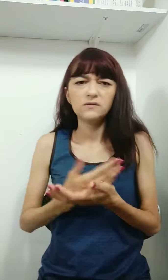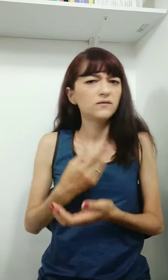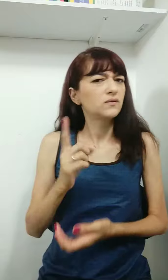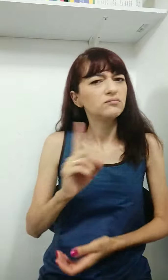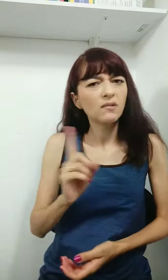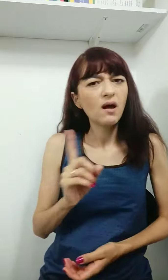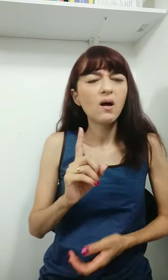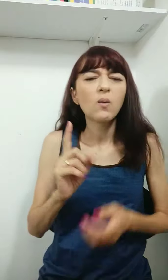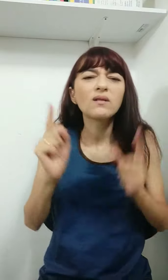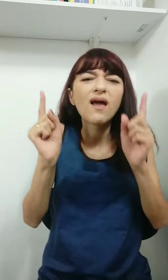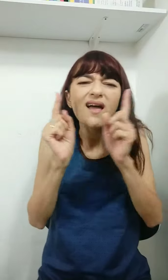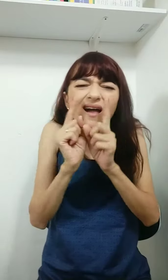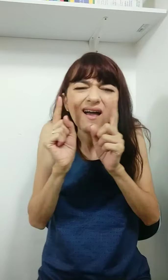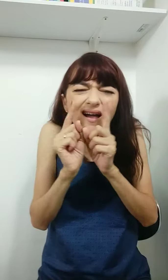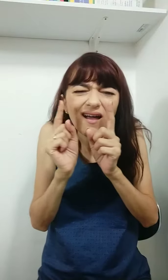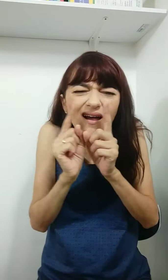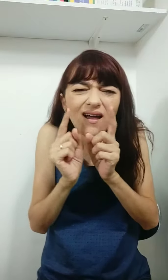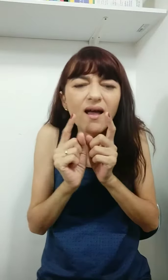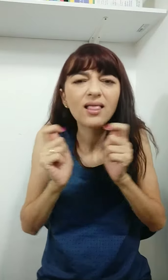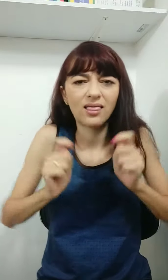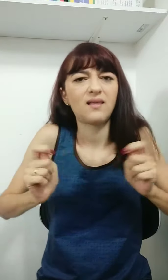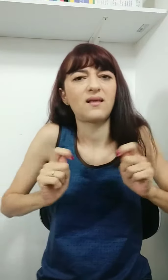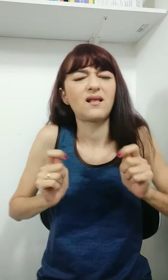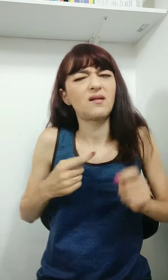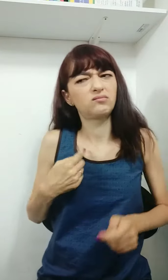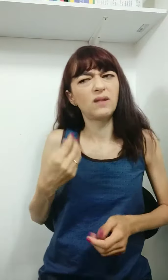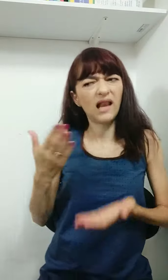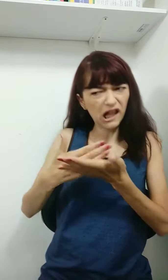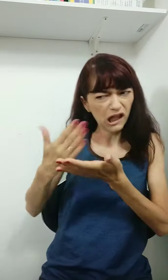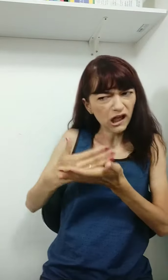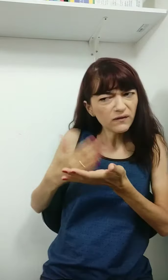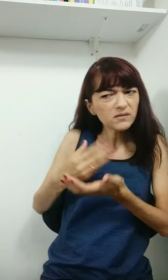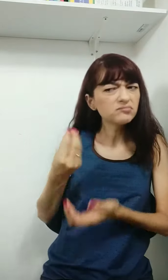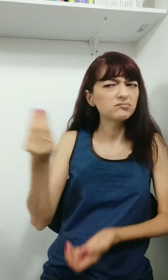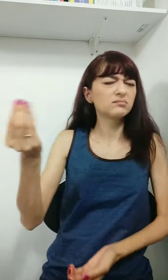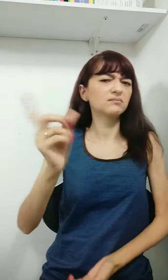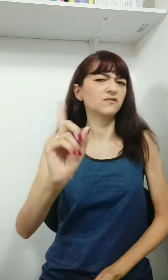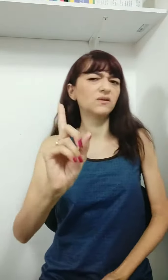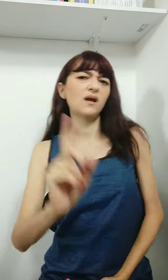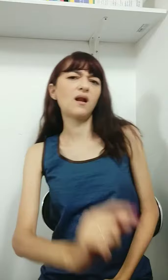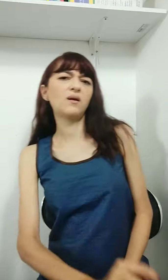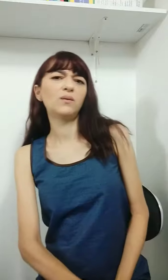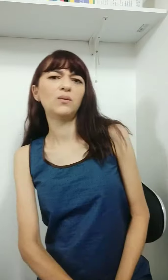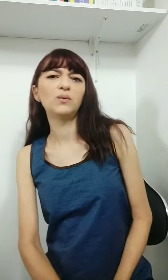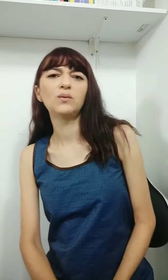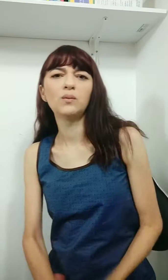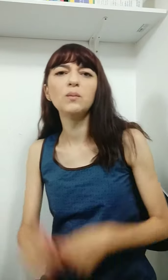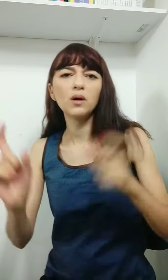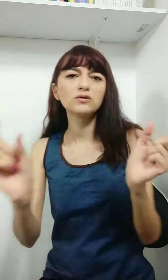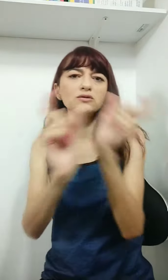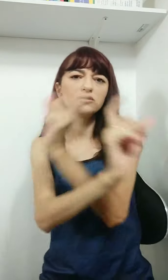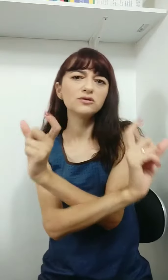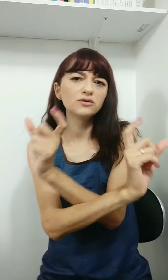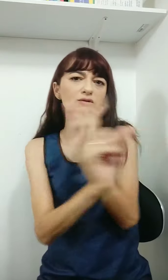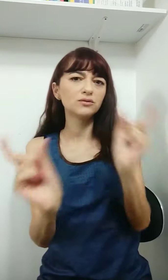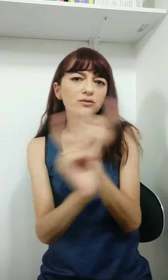Olha só, não vou entregar o livro não, tá? Às vezes, olha só, agora eu vou fazer de forma diferente. Eu fiz assim, livro, não